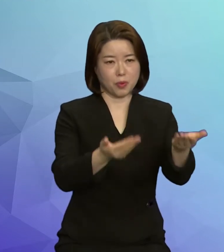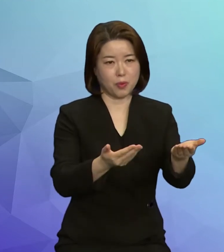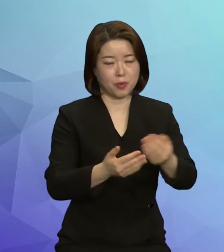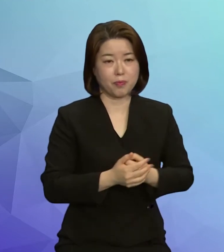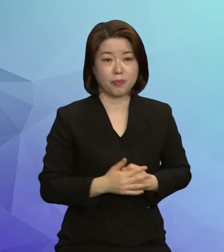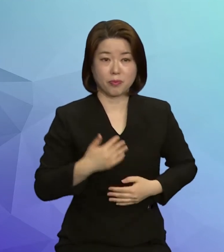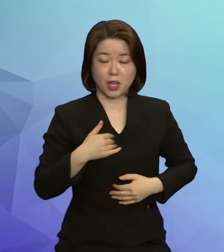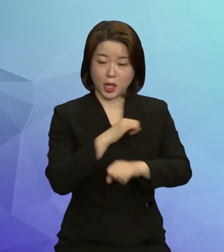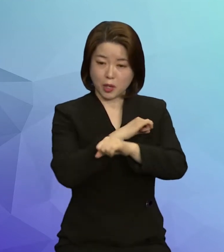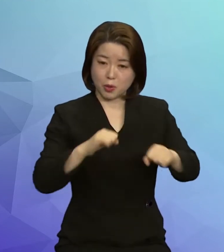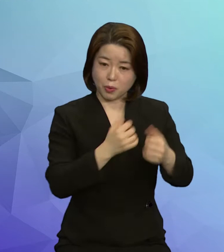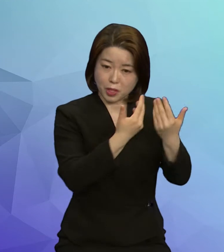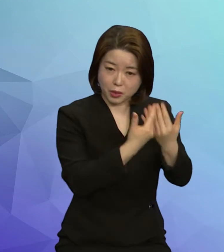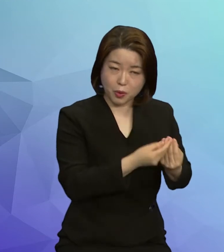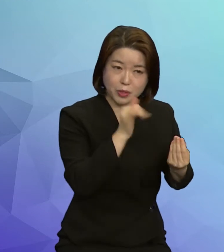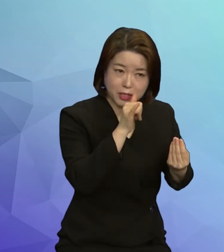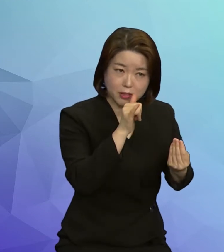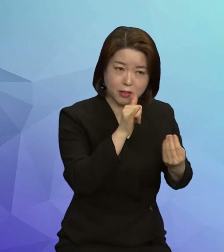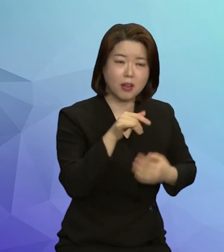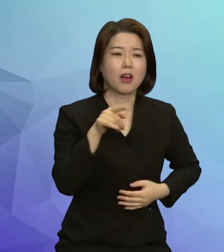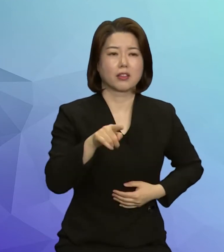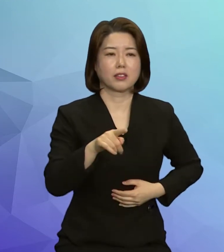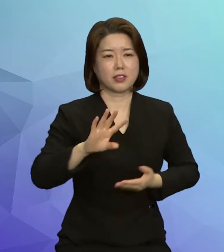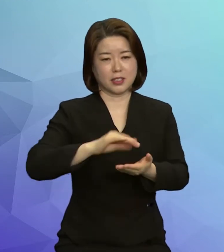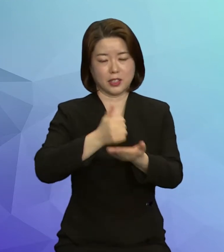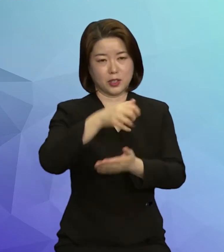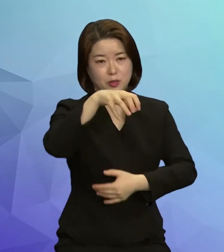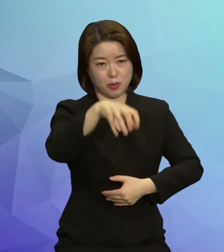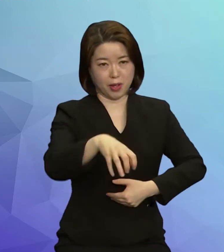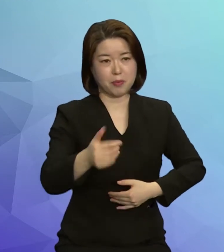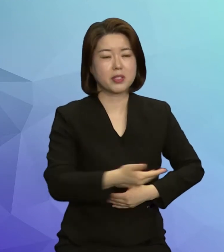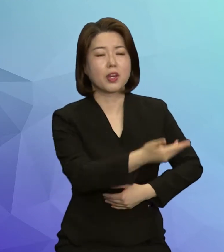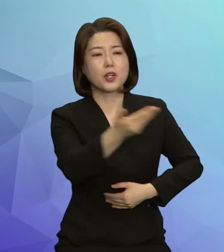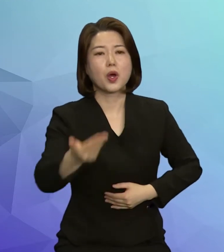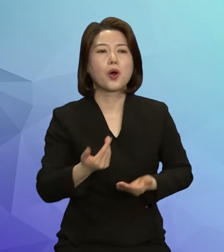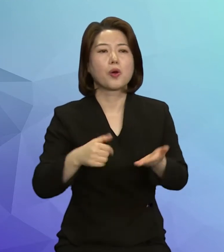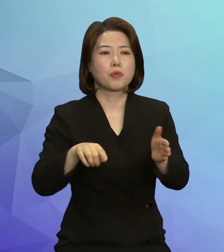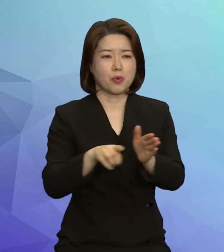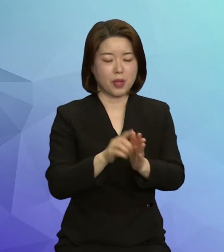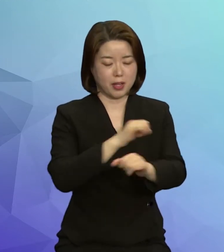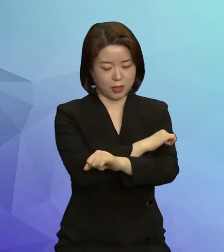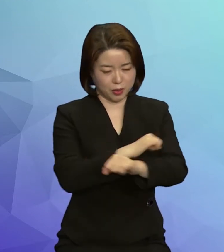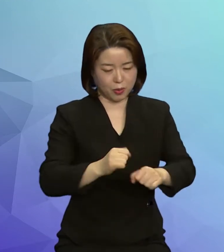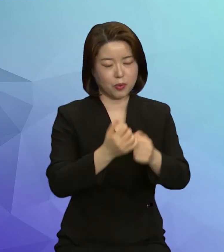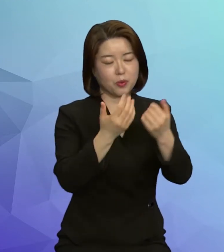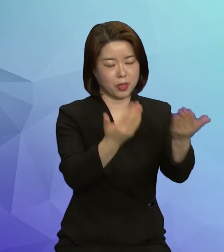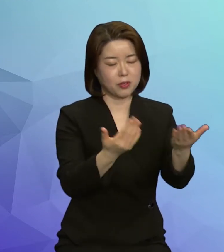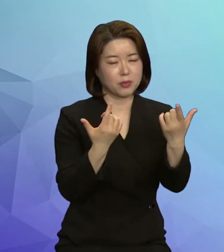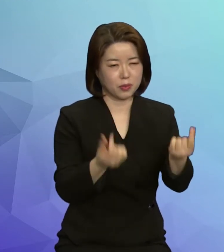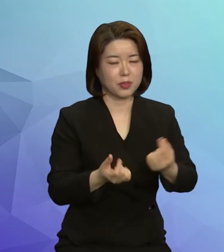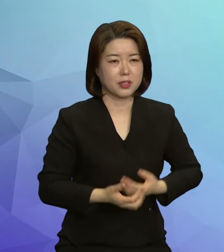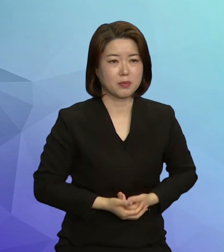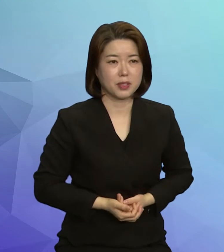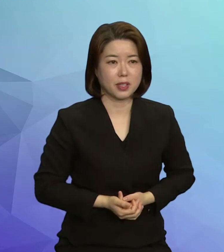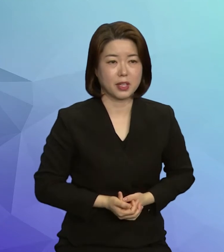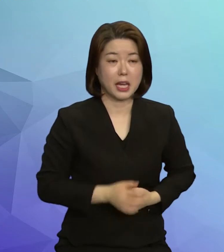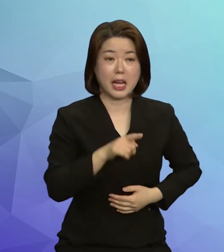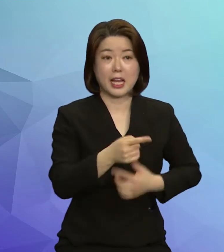줍니다. 내가 용서한 경우가 있다면 그것은 그리스도 앞에서 여러분을 위하여 용서한